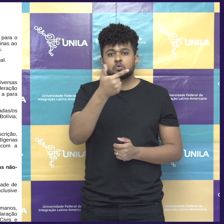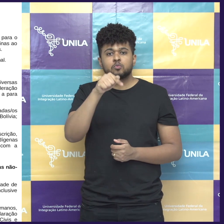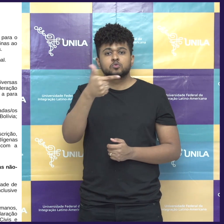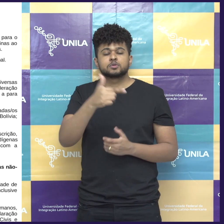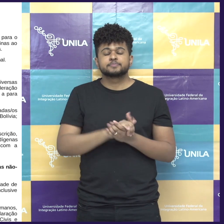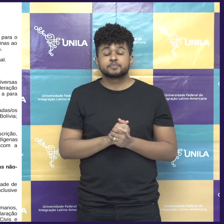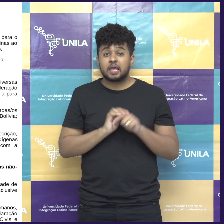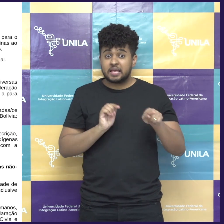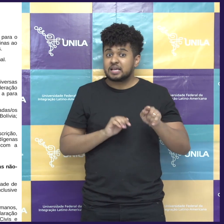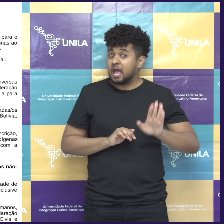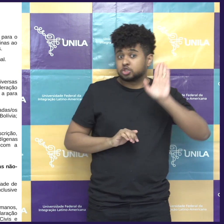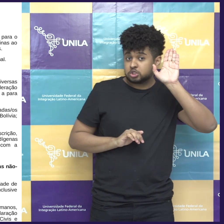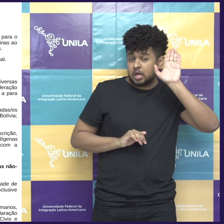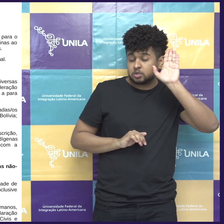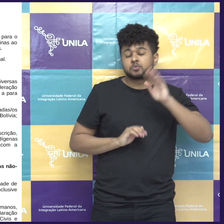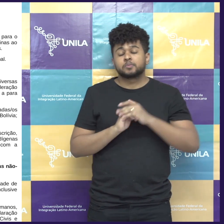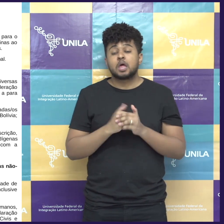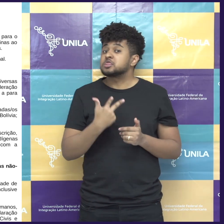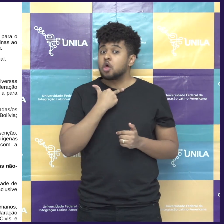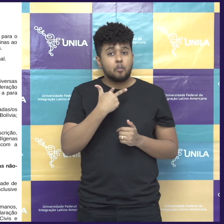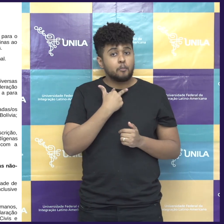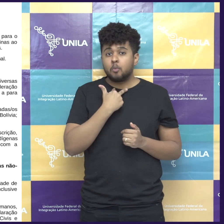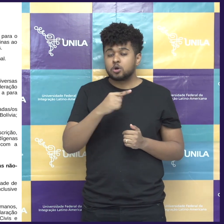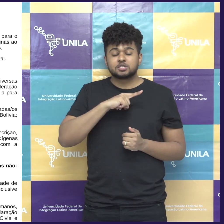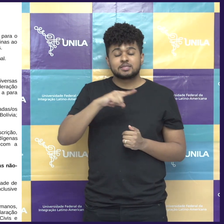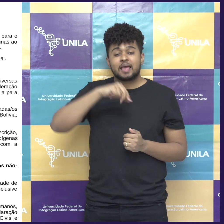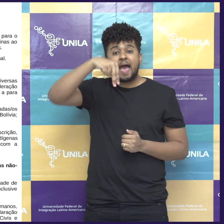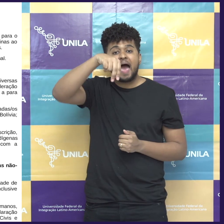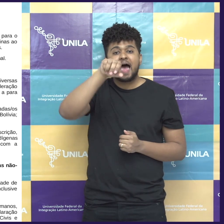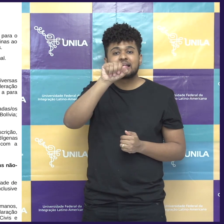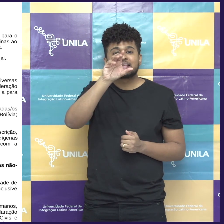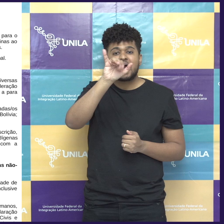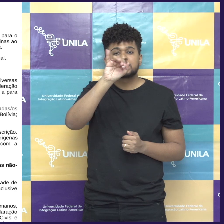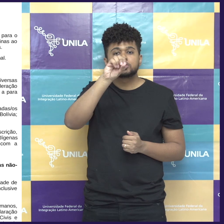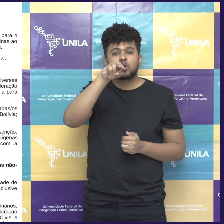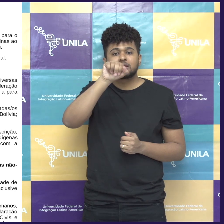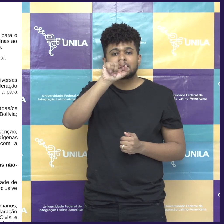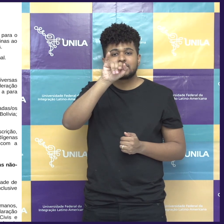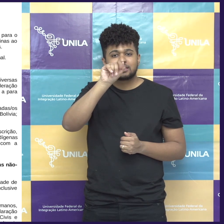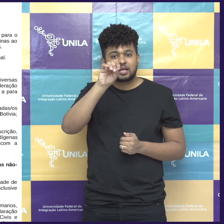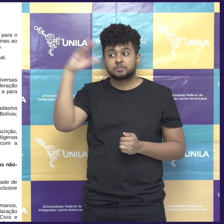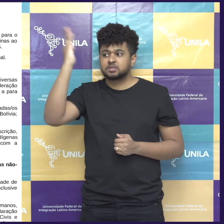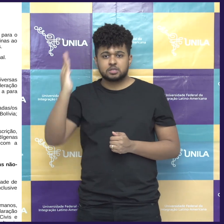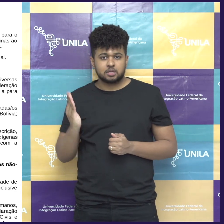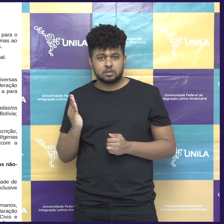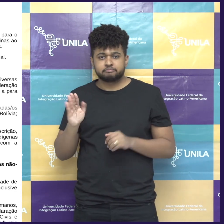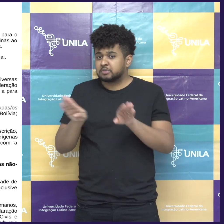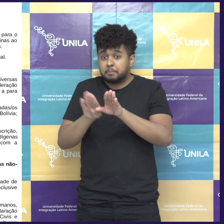3.2.2. O candidato não poderá ter nacionalidade brasileira, ainda que binacional.